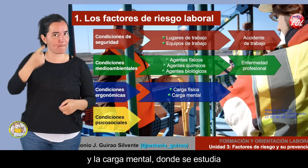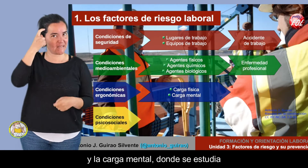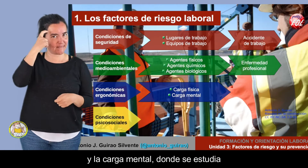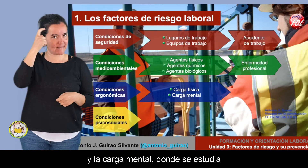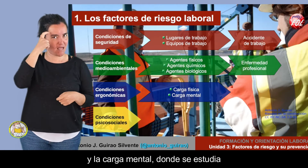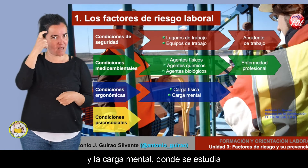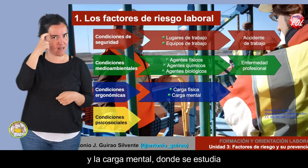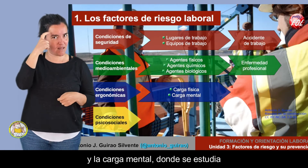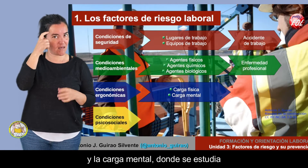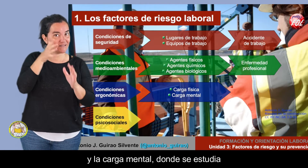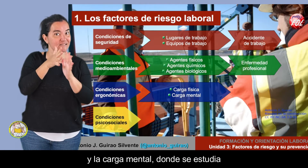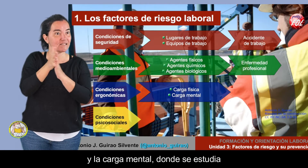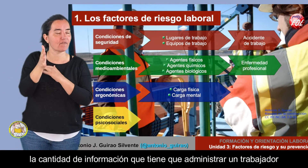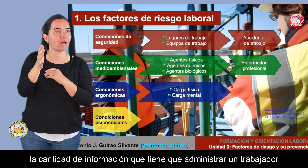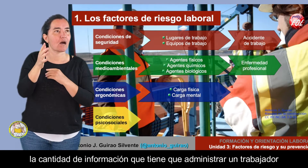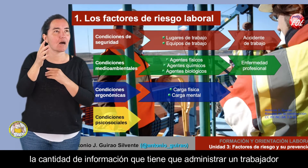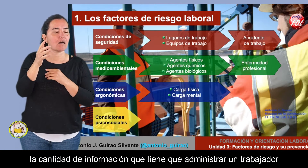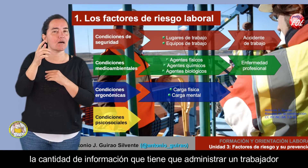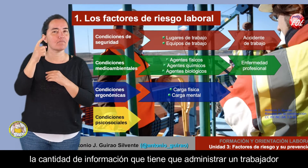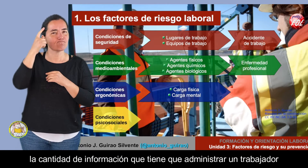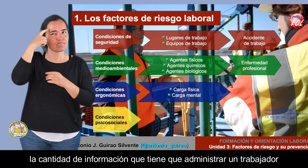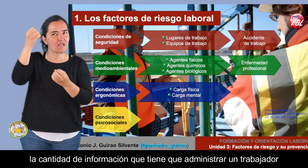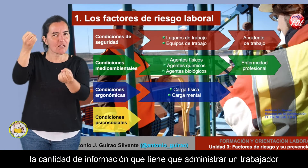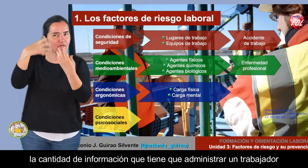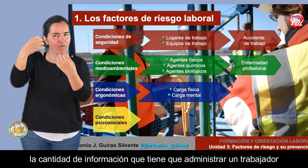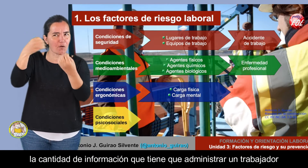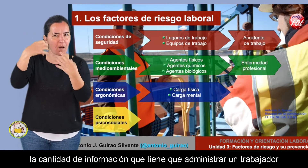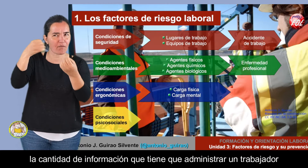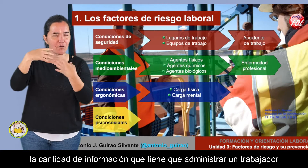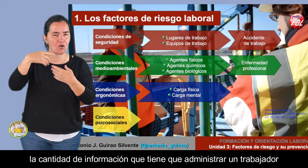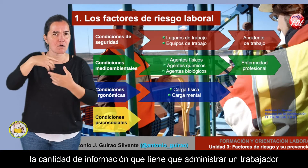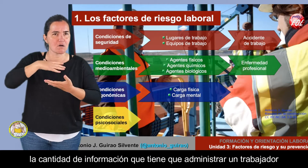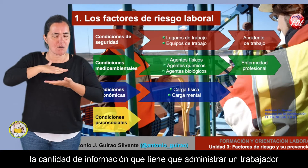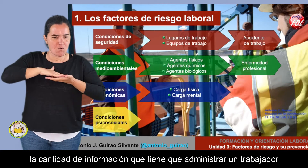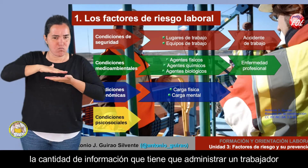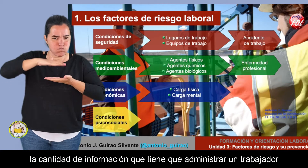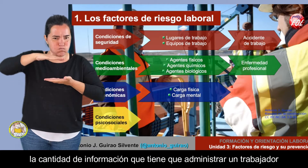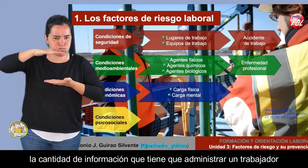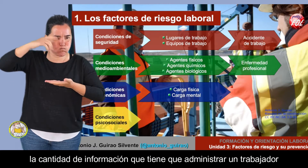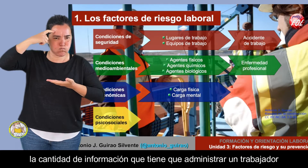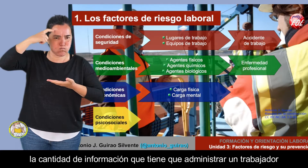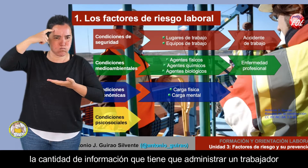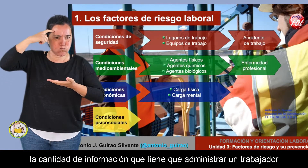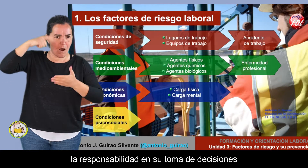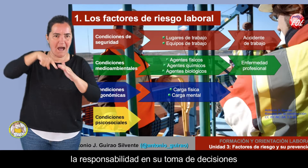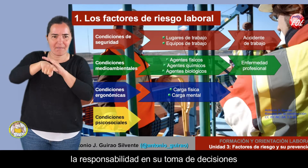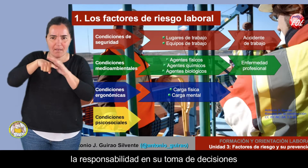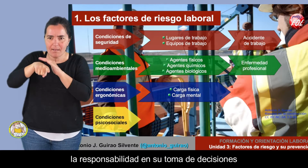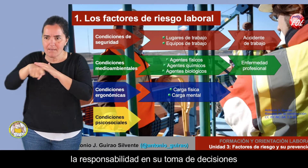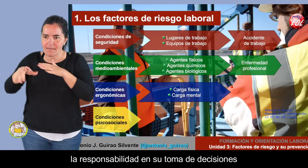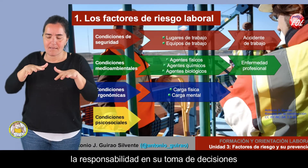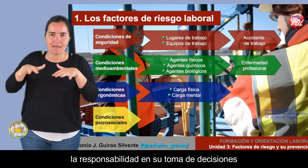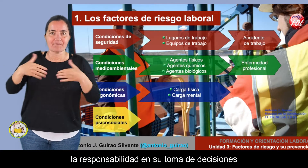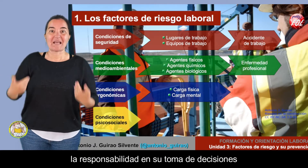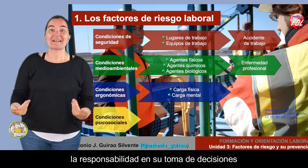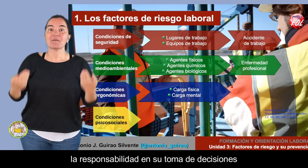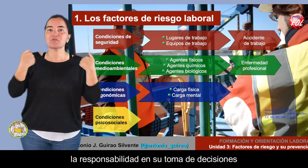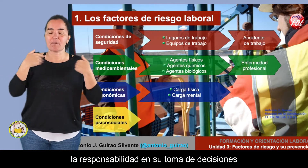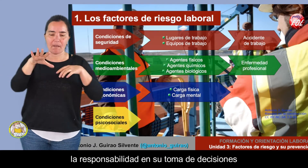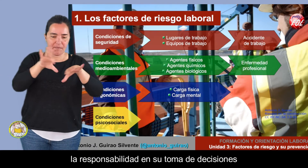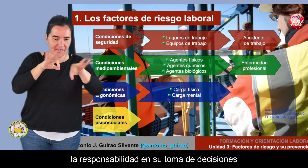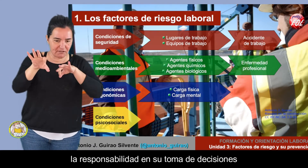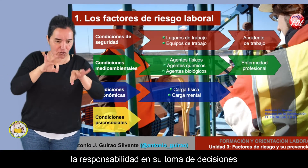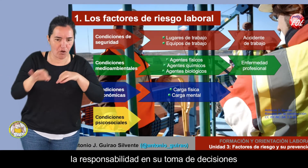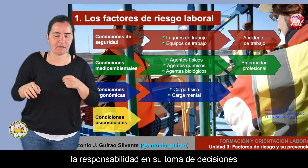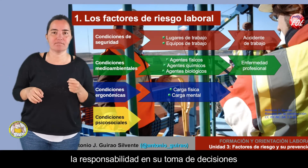mental, donde se estudia la cantidad de información que tiene que administrar un trabajador, la responsabilidad en